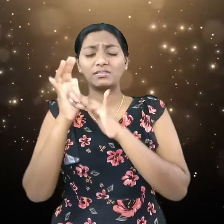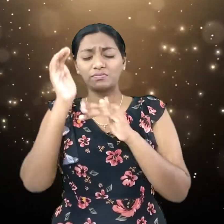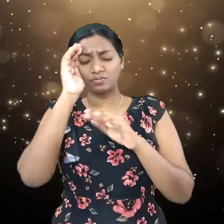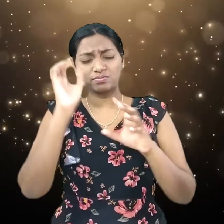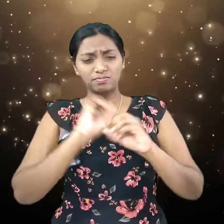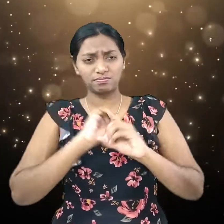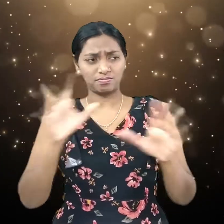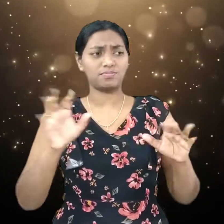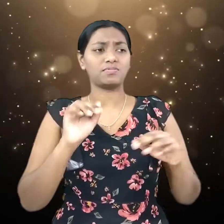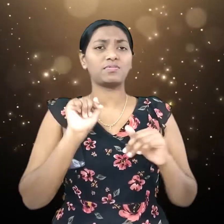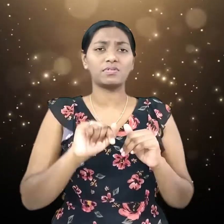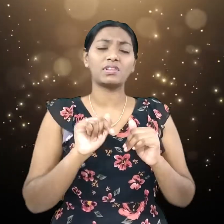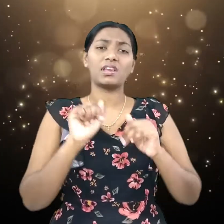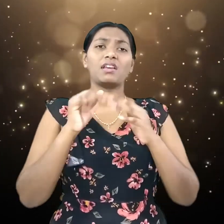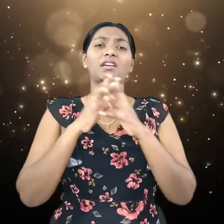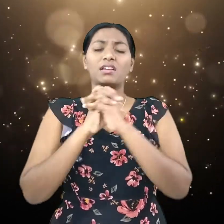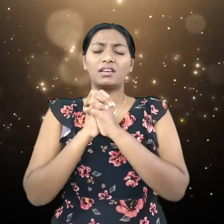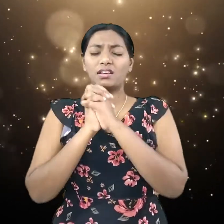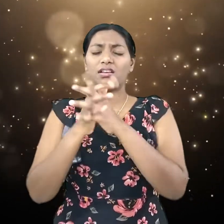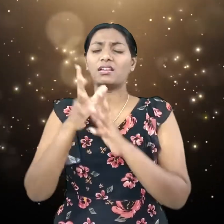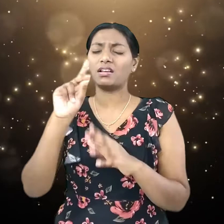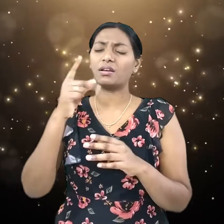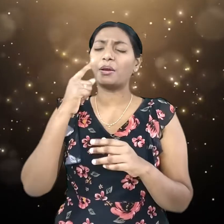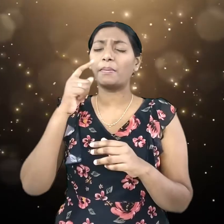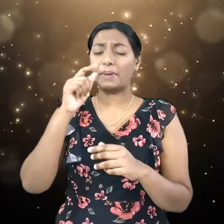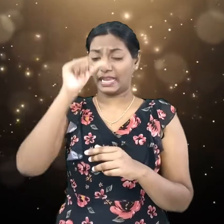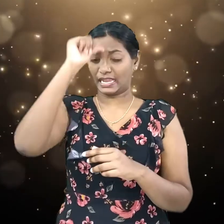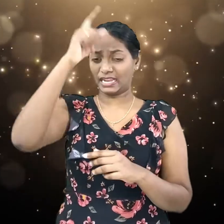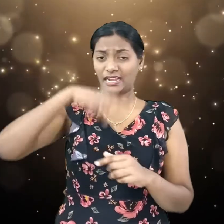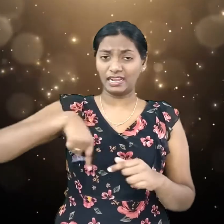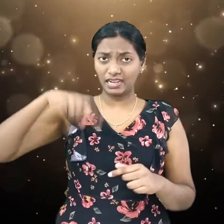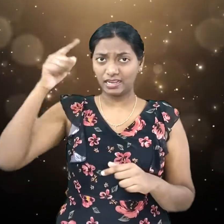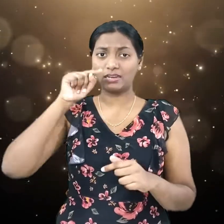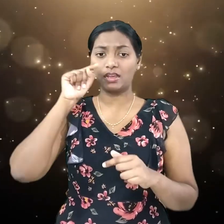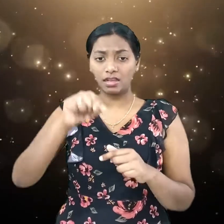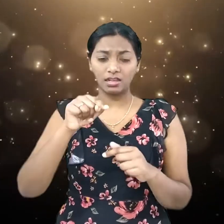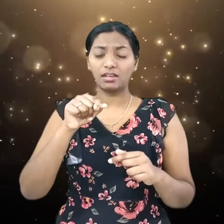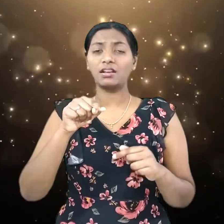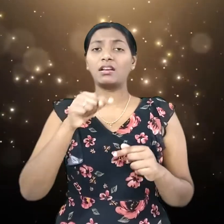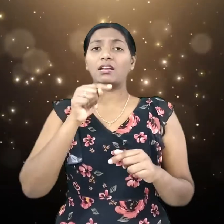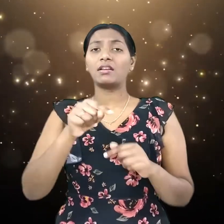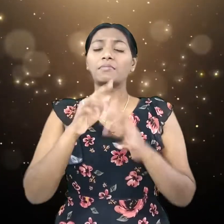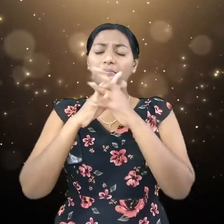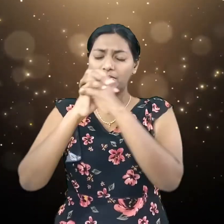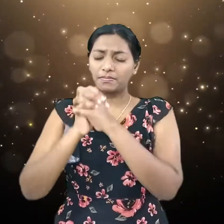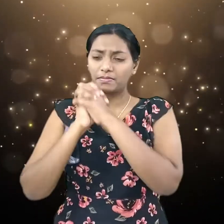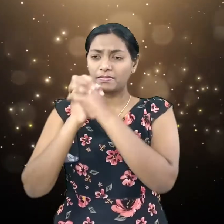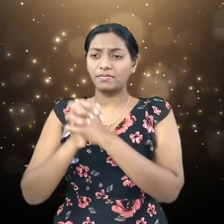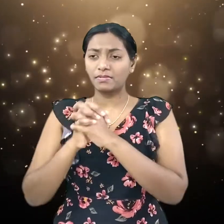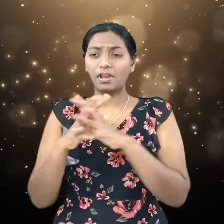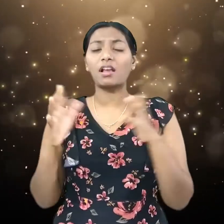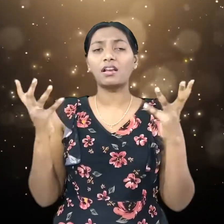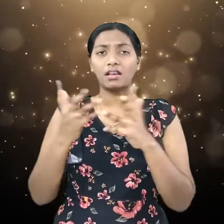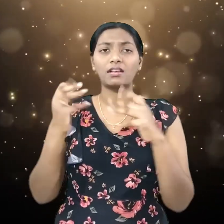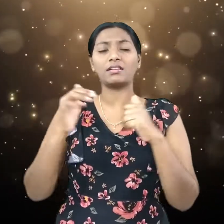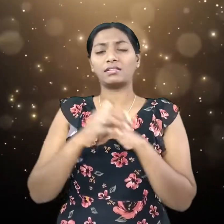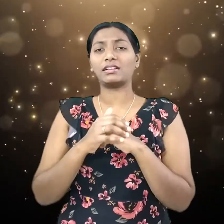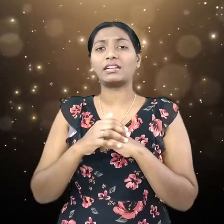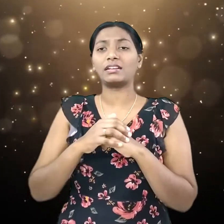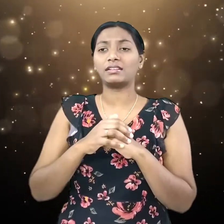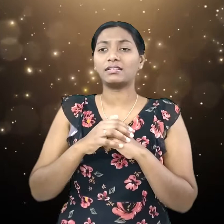मसीह के नाम है। अबिता परमेश्वर धन्यवाद थे भारत देश के लिए, अबिता परमेश्वर भारत देश में परमेश्वर का